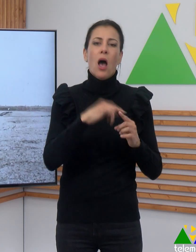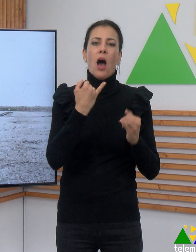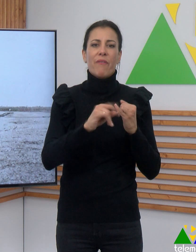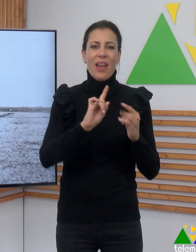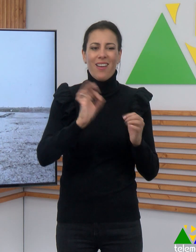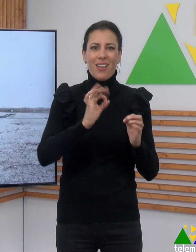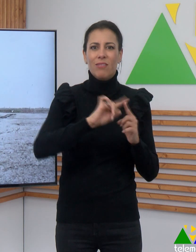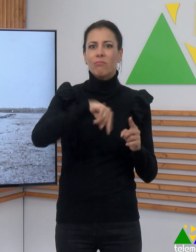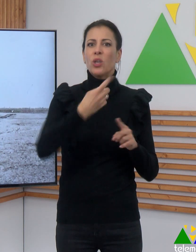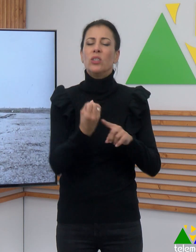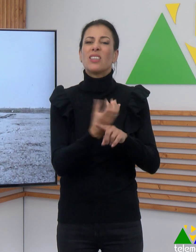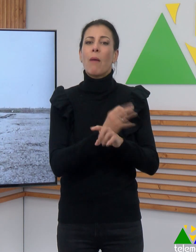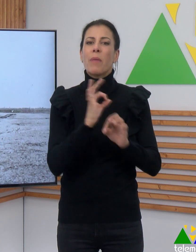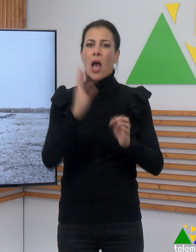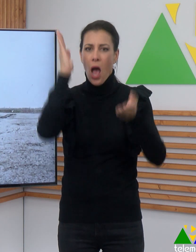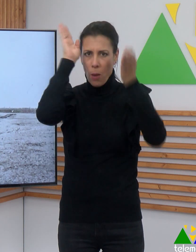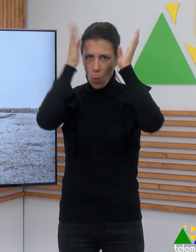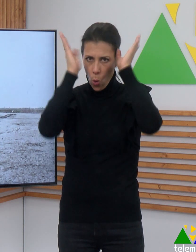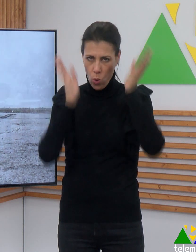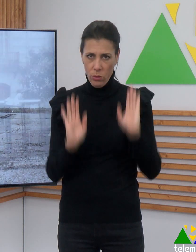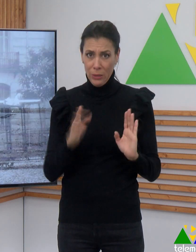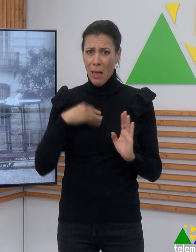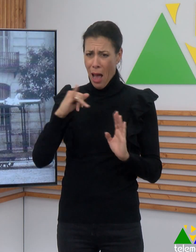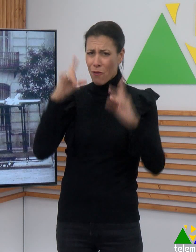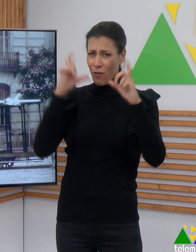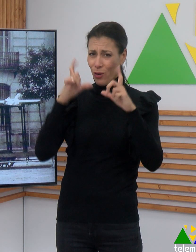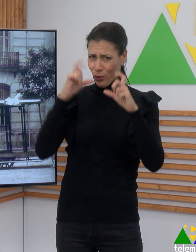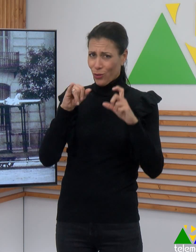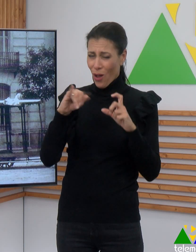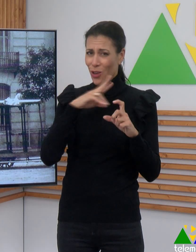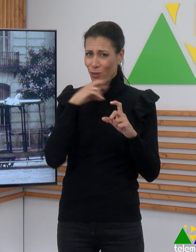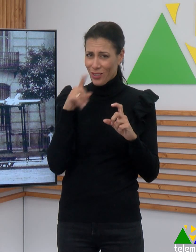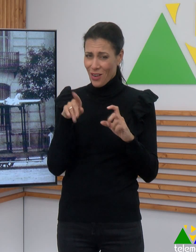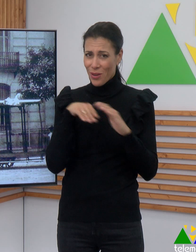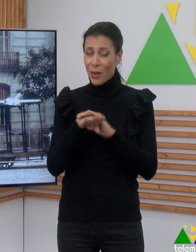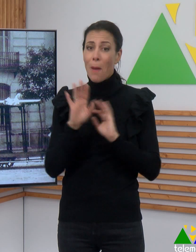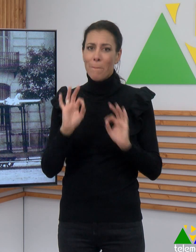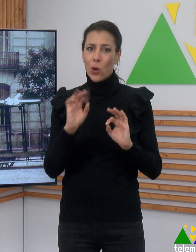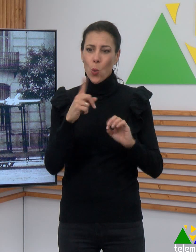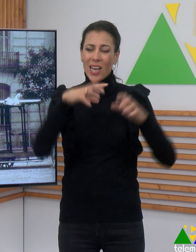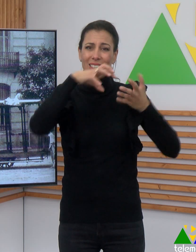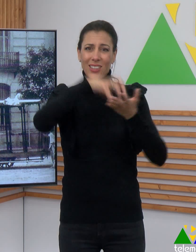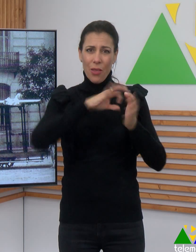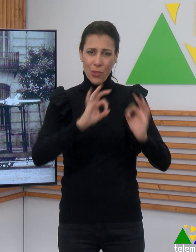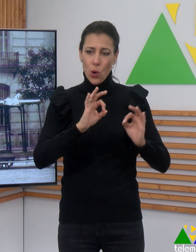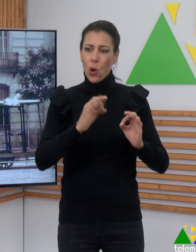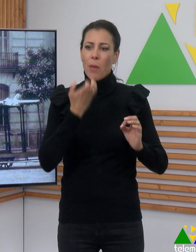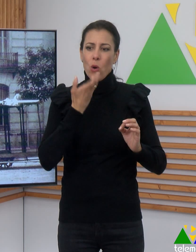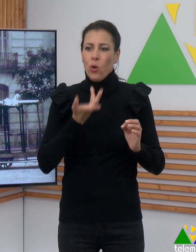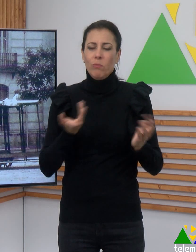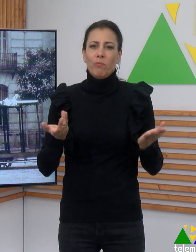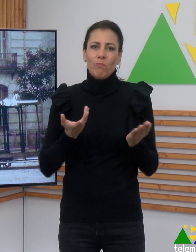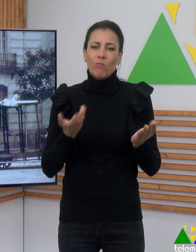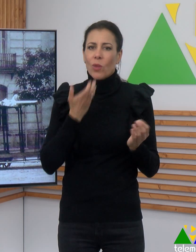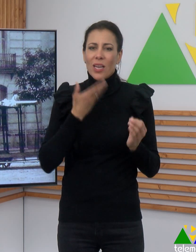mulo. Que sí que se conserva alguna foto, y que cuya estación estaba, o la salida estaba, pues